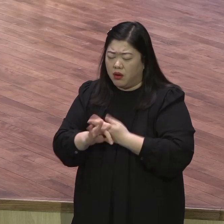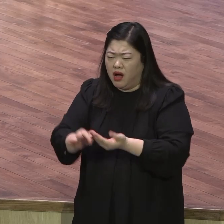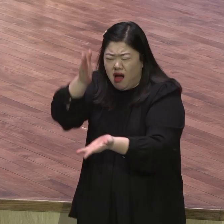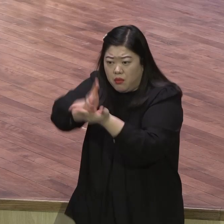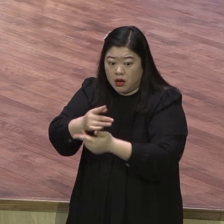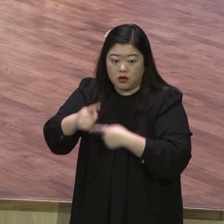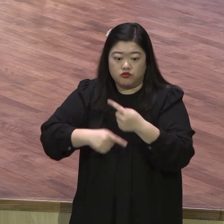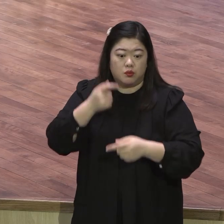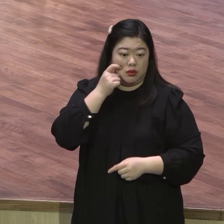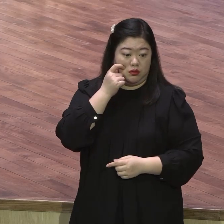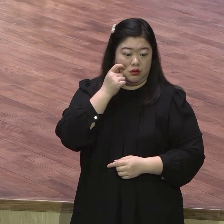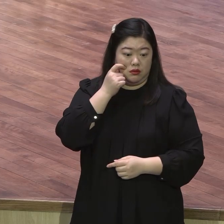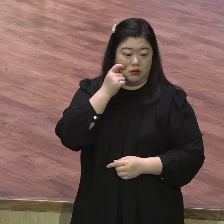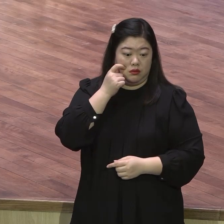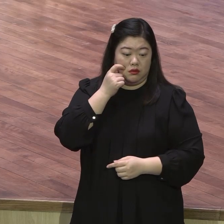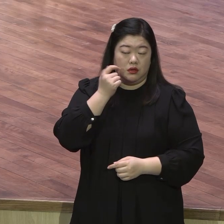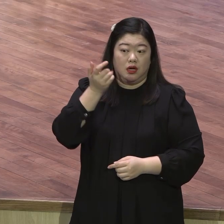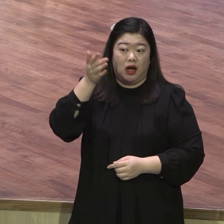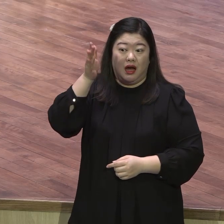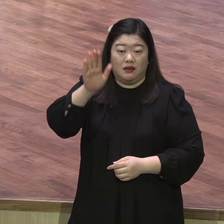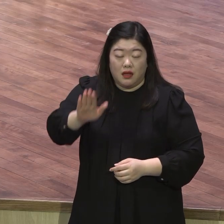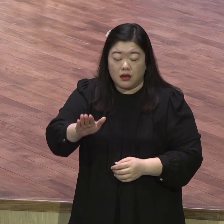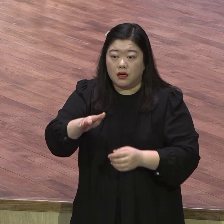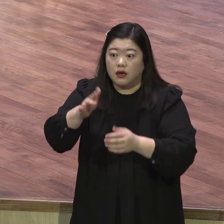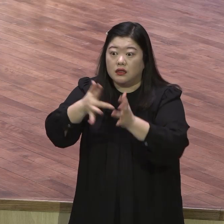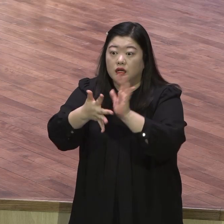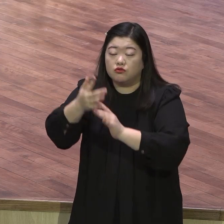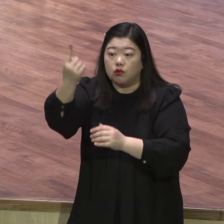서론의 며 본론을 몰라